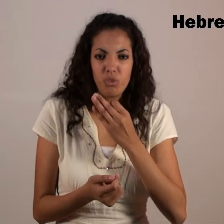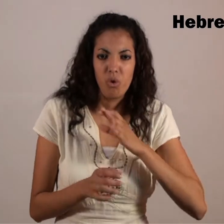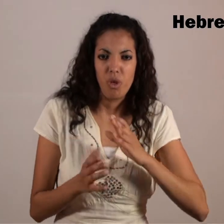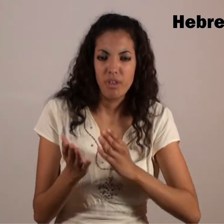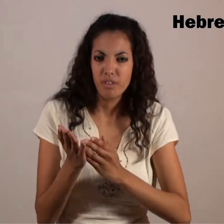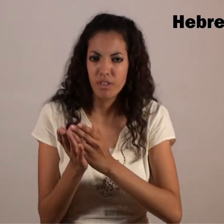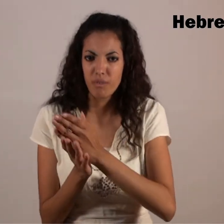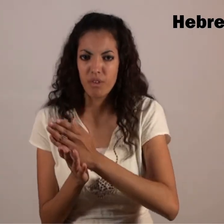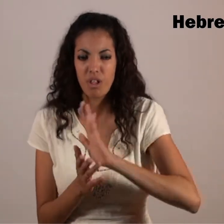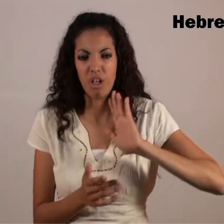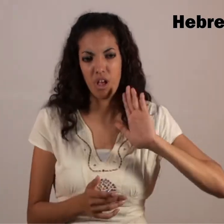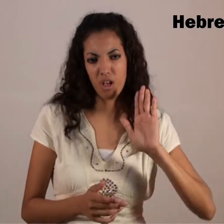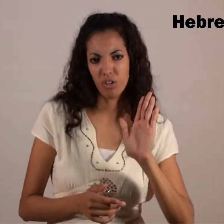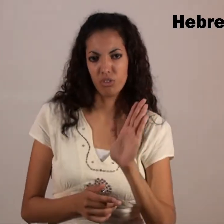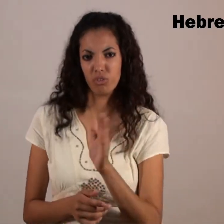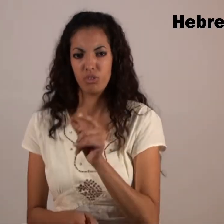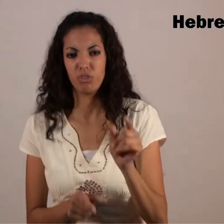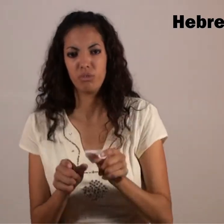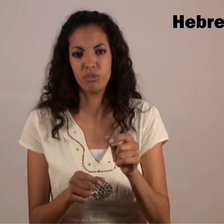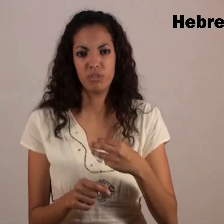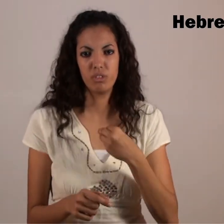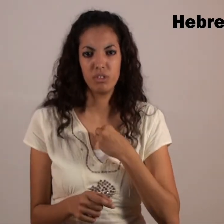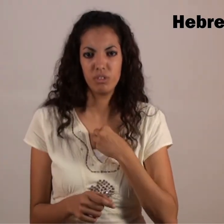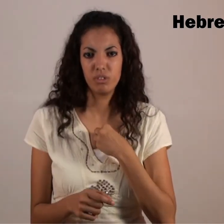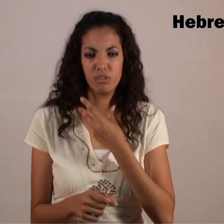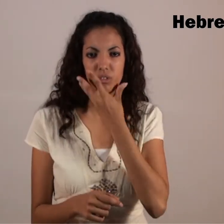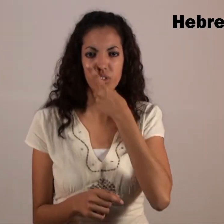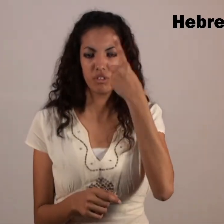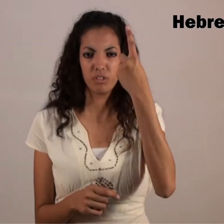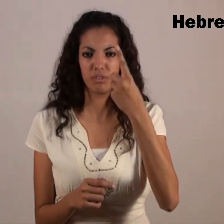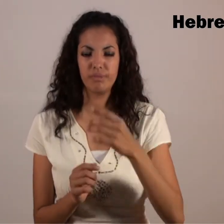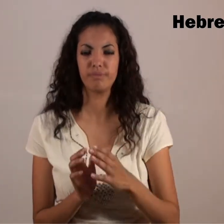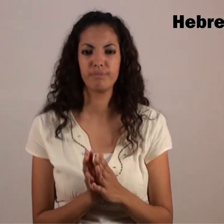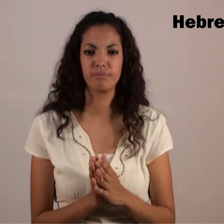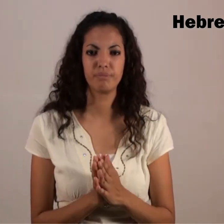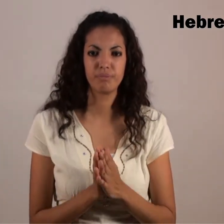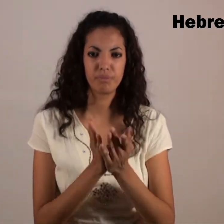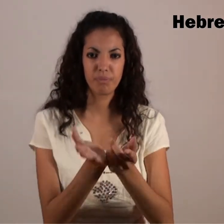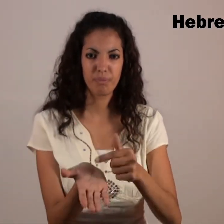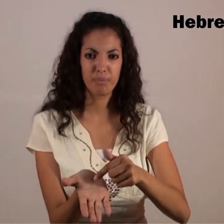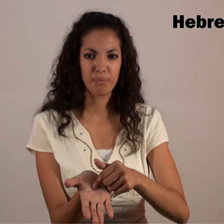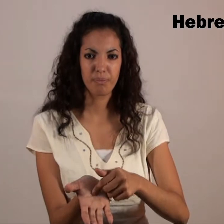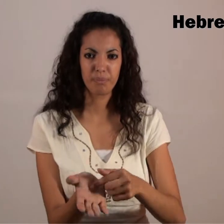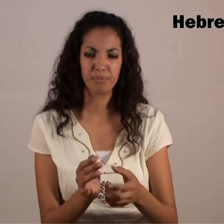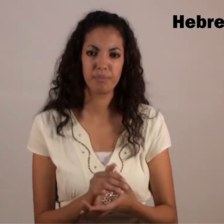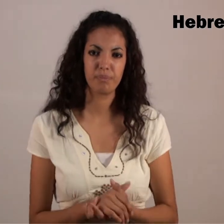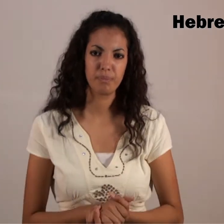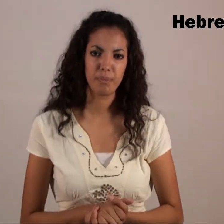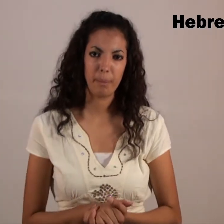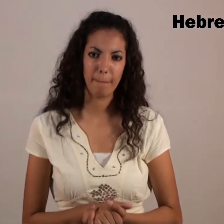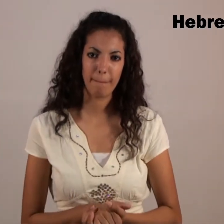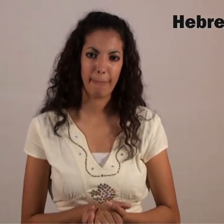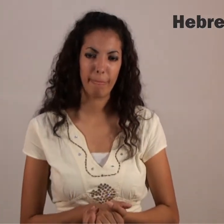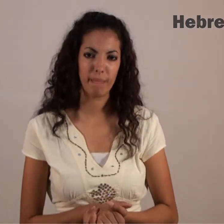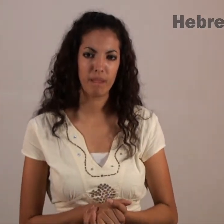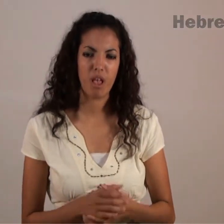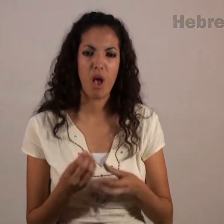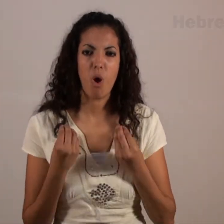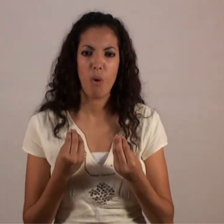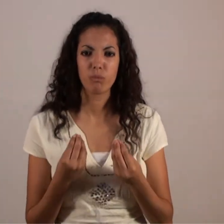los santificados. Hebreos 10, 1 al 14. ¿Cómo contrasta este